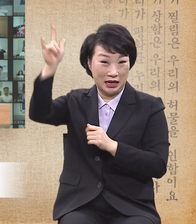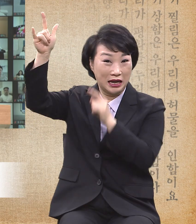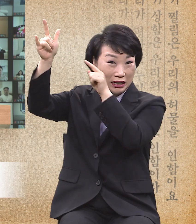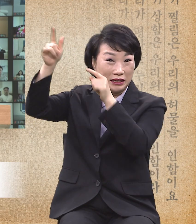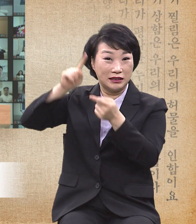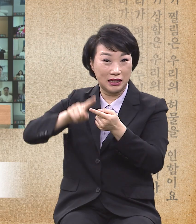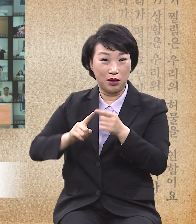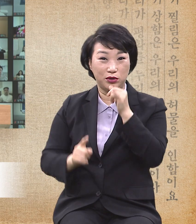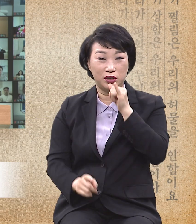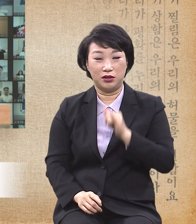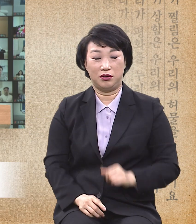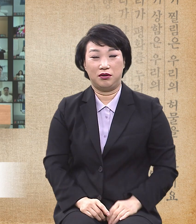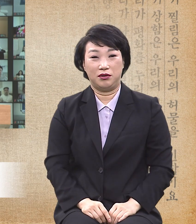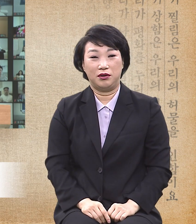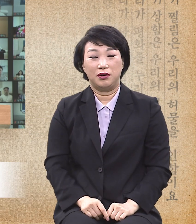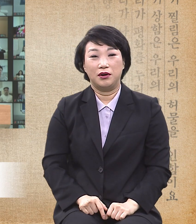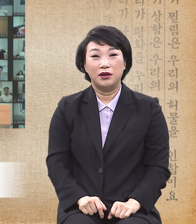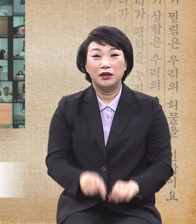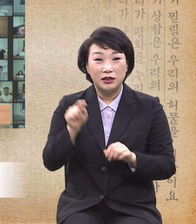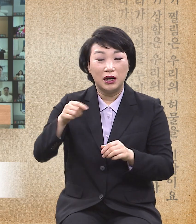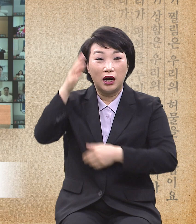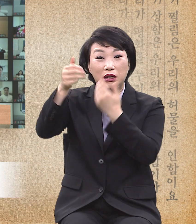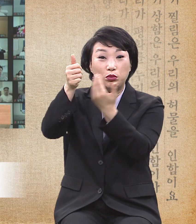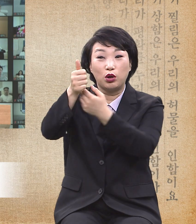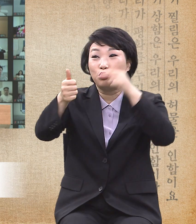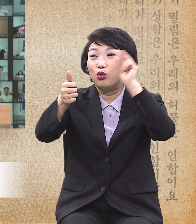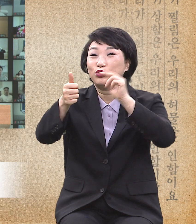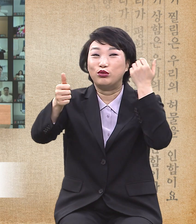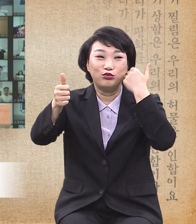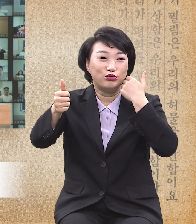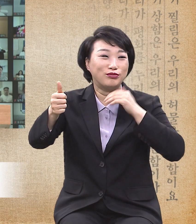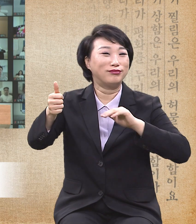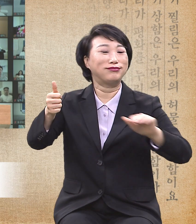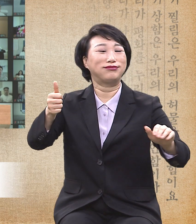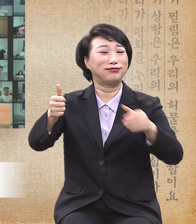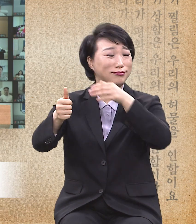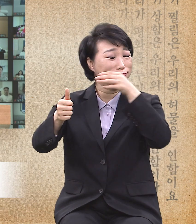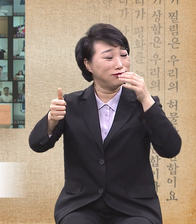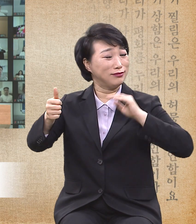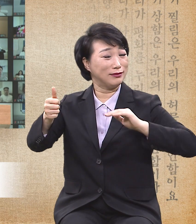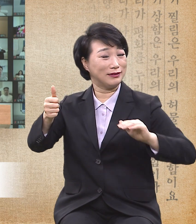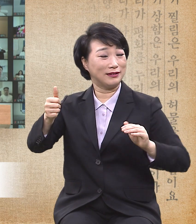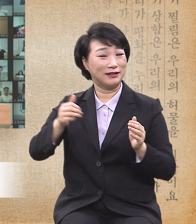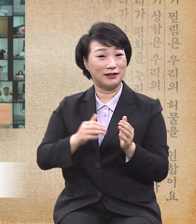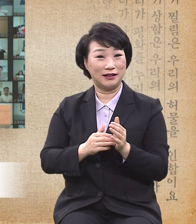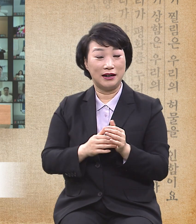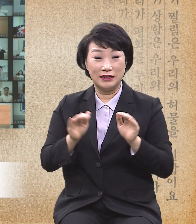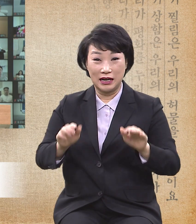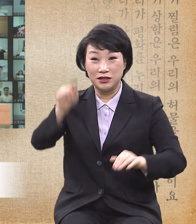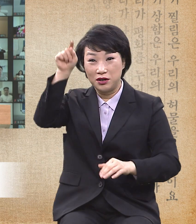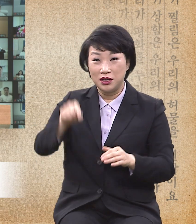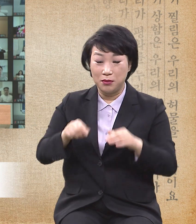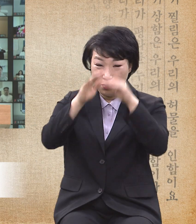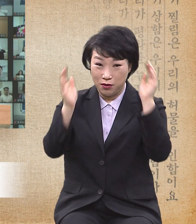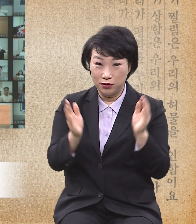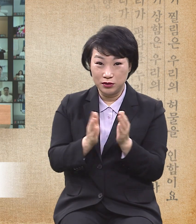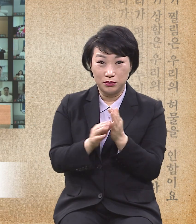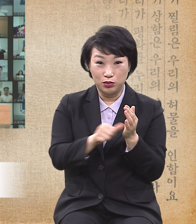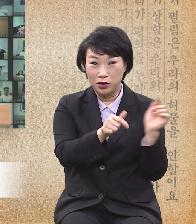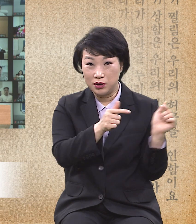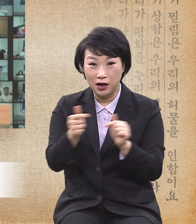거. 이런 분을 누가 도전하겠는가? 감히 천지의 모든